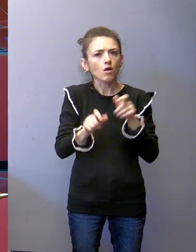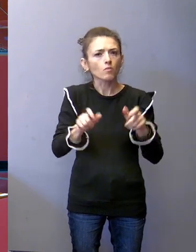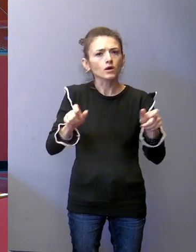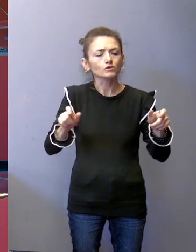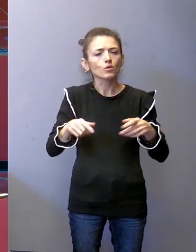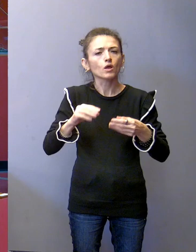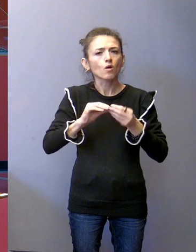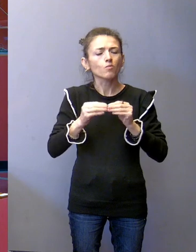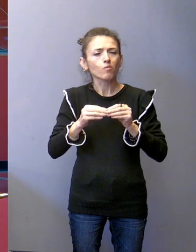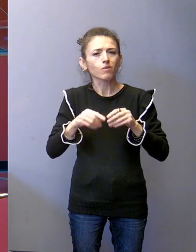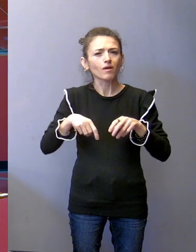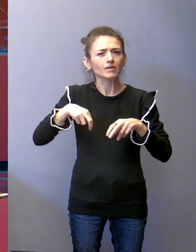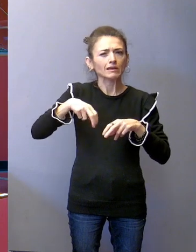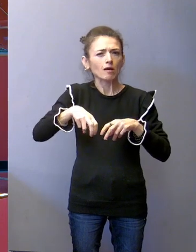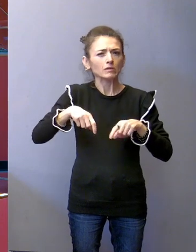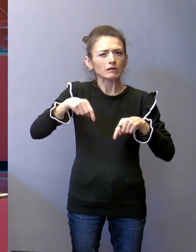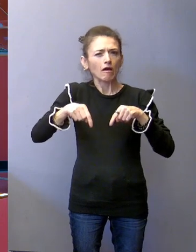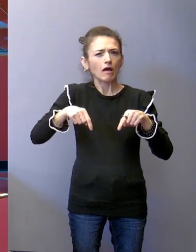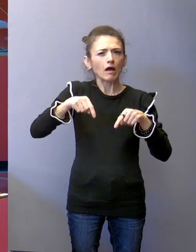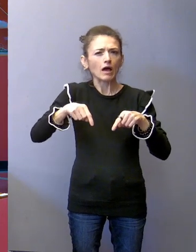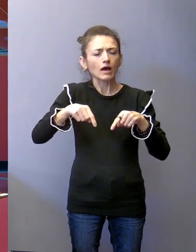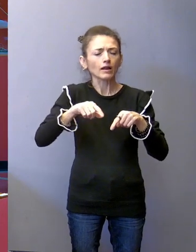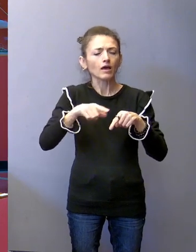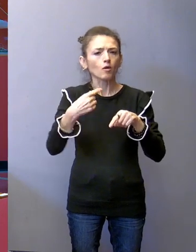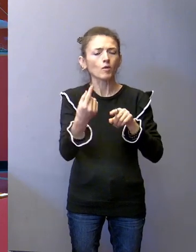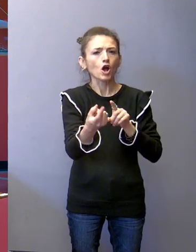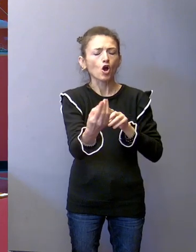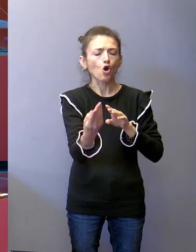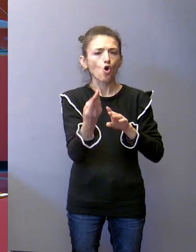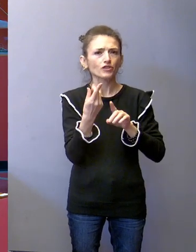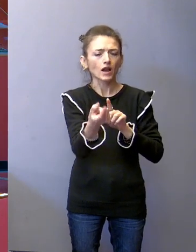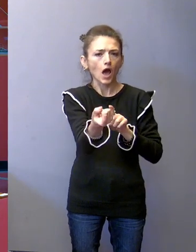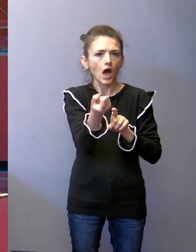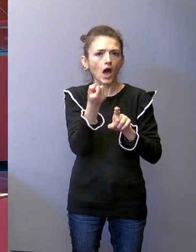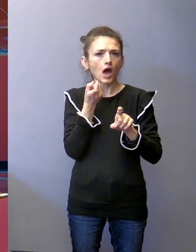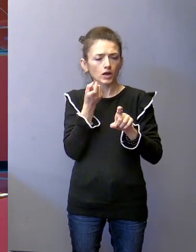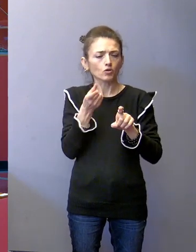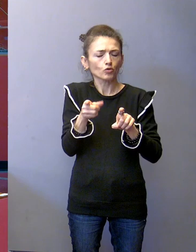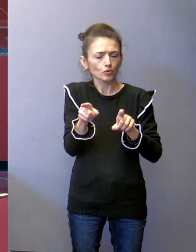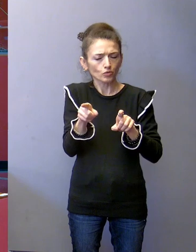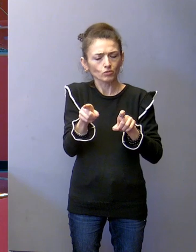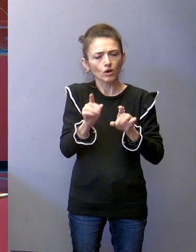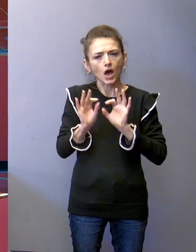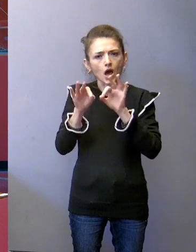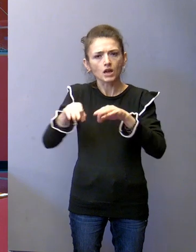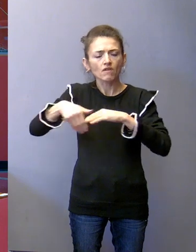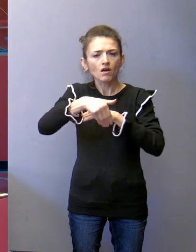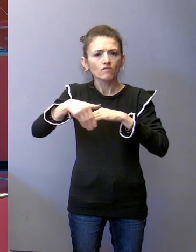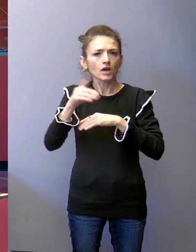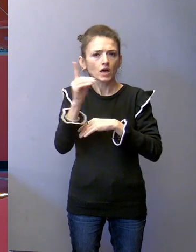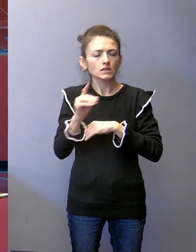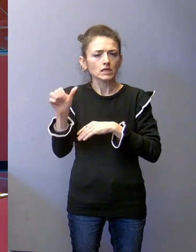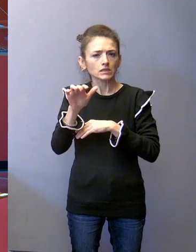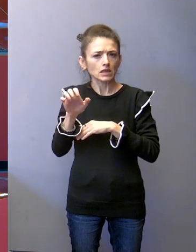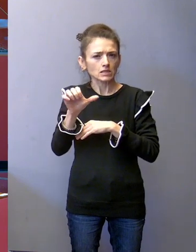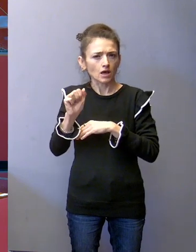problemi di ambulare percorrono in senso contrario per arrivare appunto nella suddetti una detta via dei 60 negli